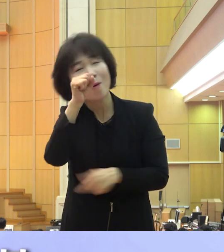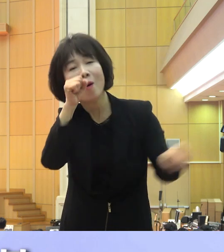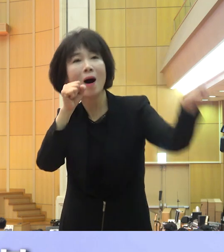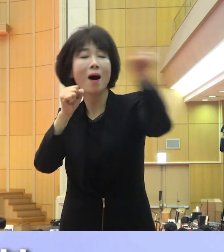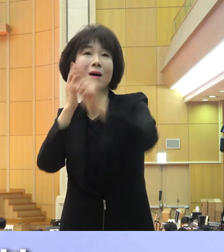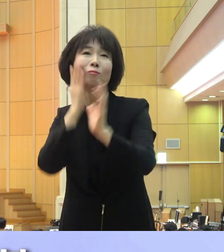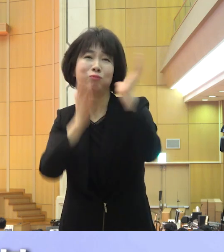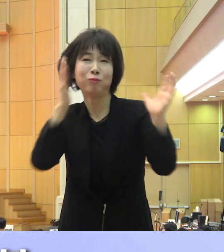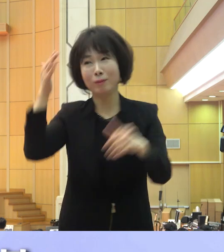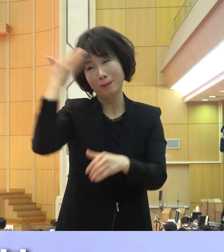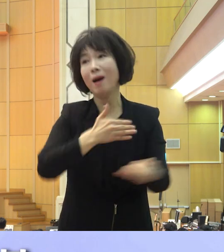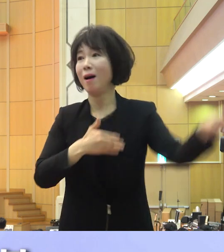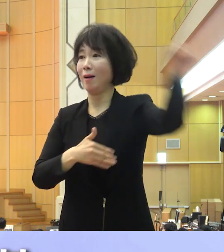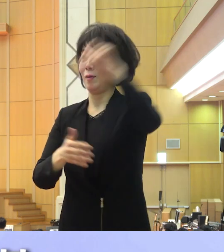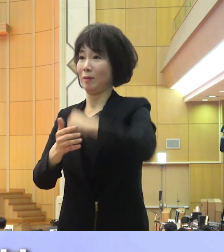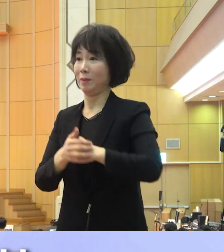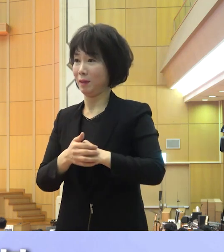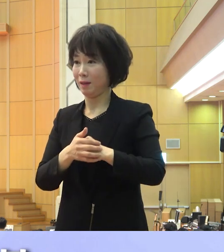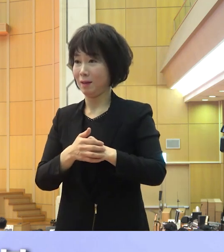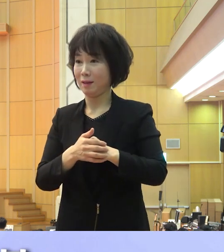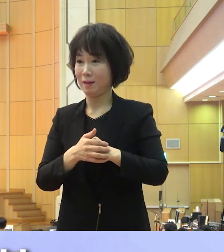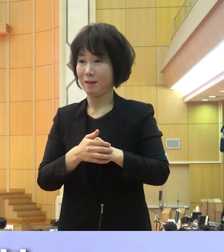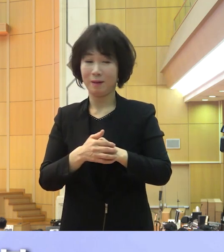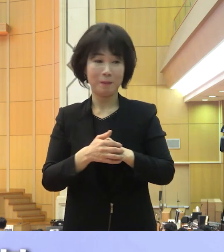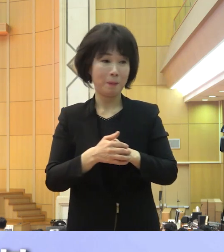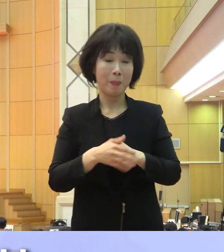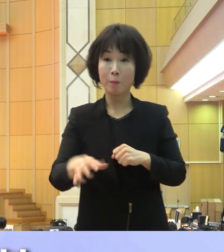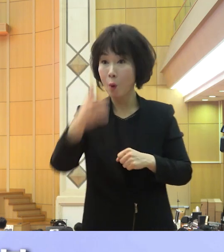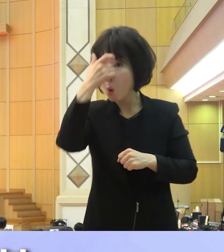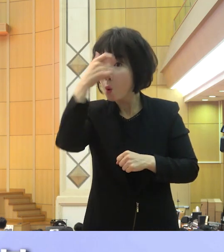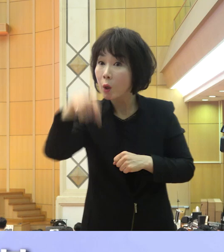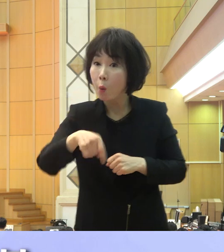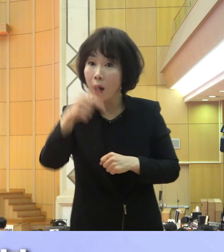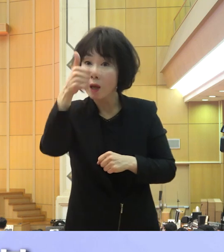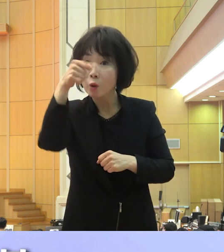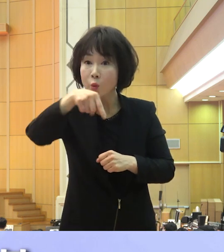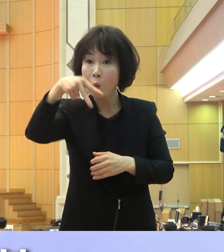여러분, 녹산교회가 뭔지 모르지? 예?